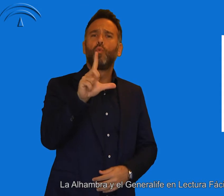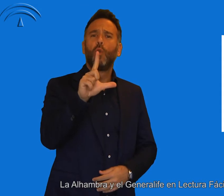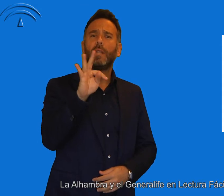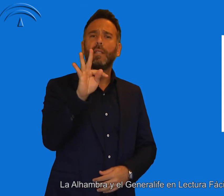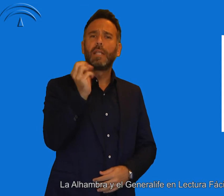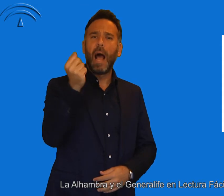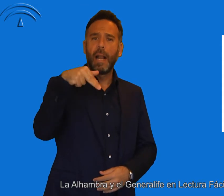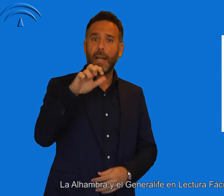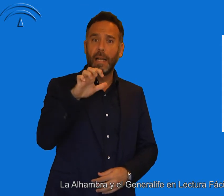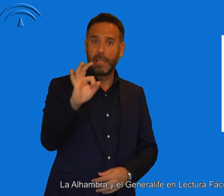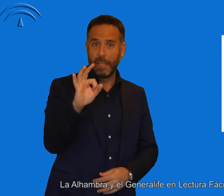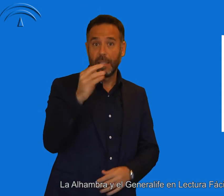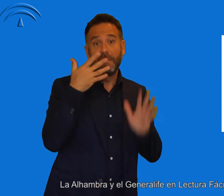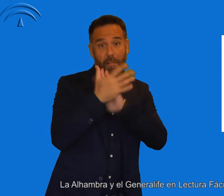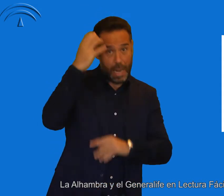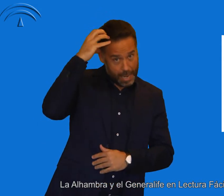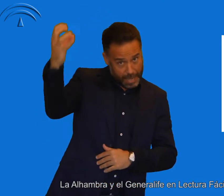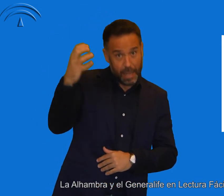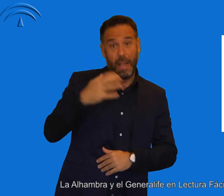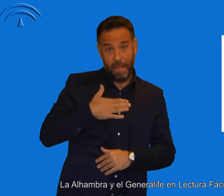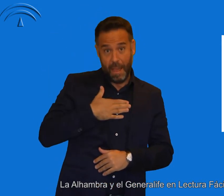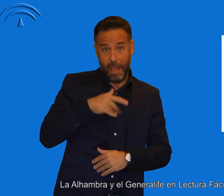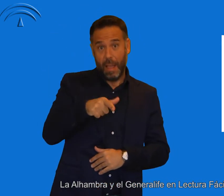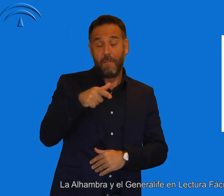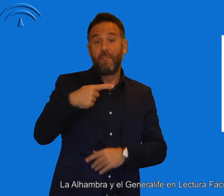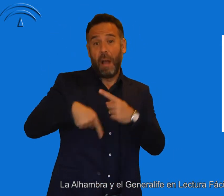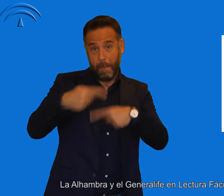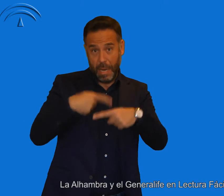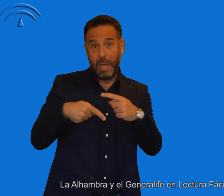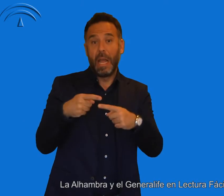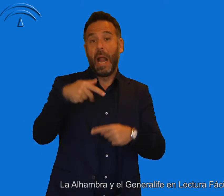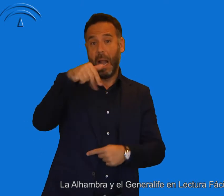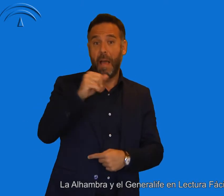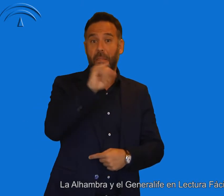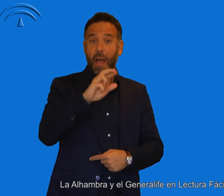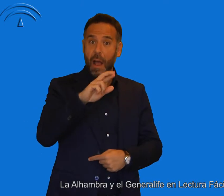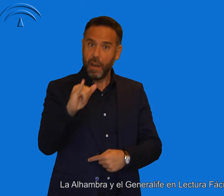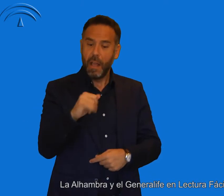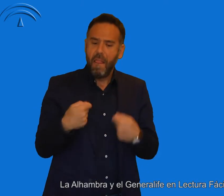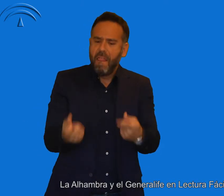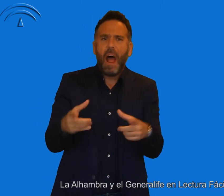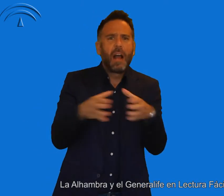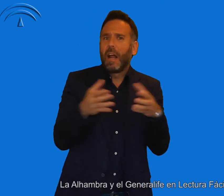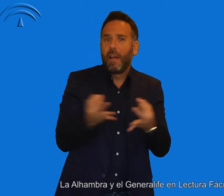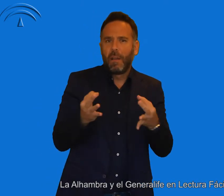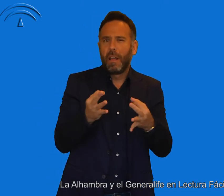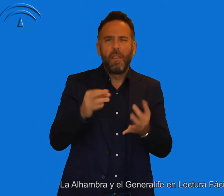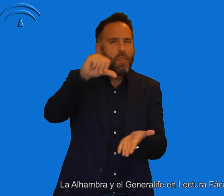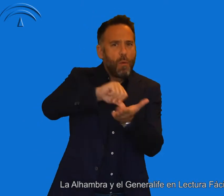reyes musulmanes de la familia nazarí, hicieron de Granada una de las ciudades más bellas e importantes de